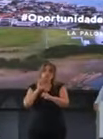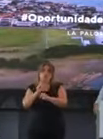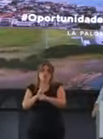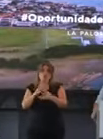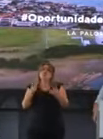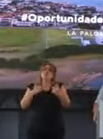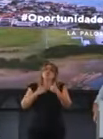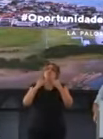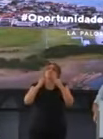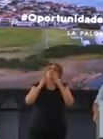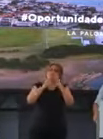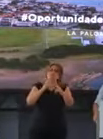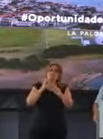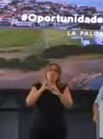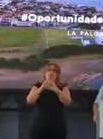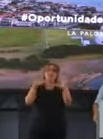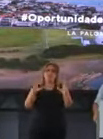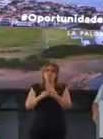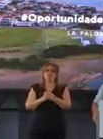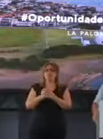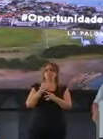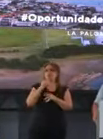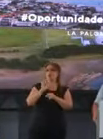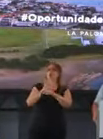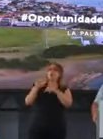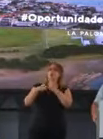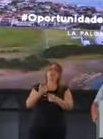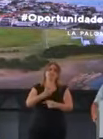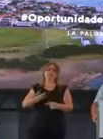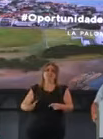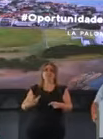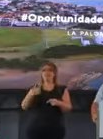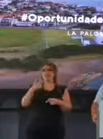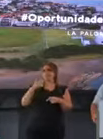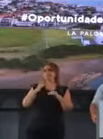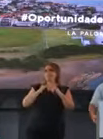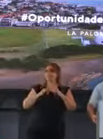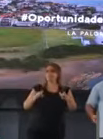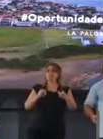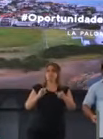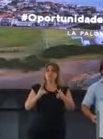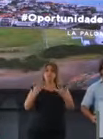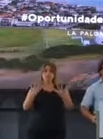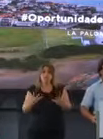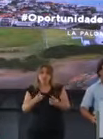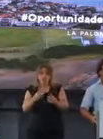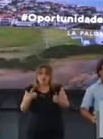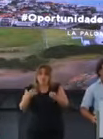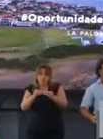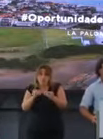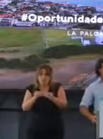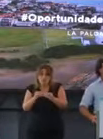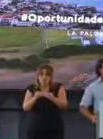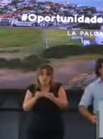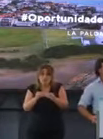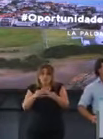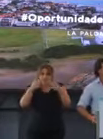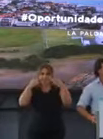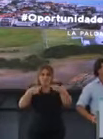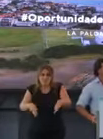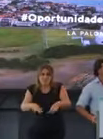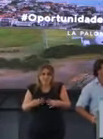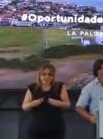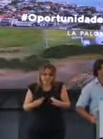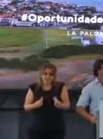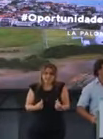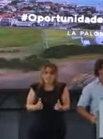Y lo digo bien claro, no hago eslóganes como otro presidente. El que es compañero, el que realmente